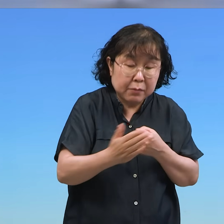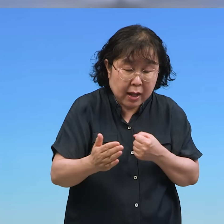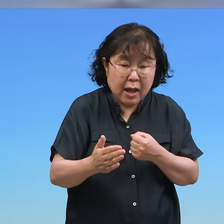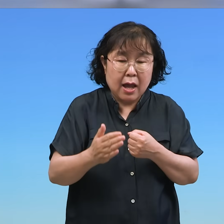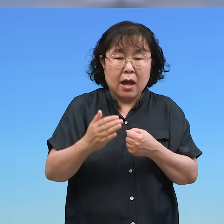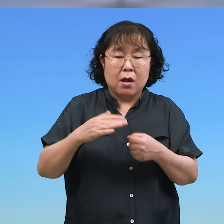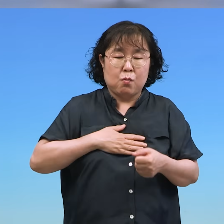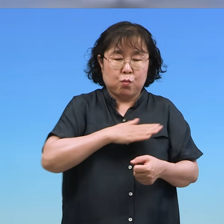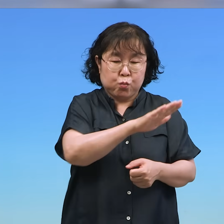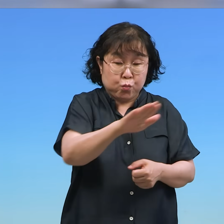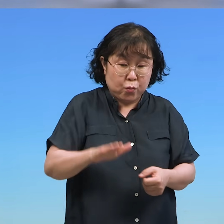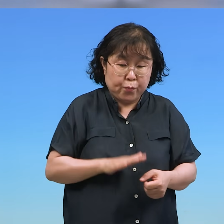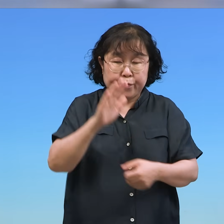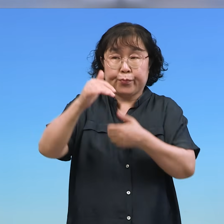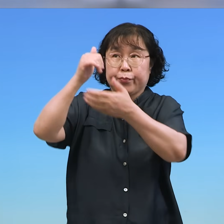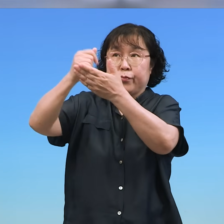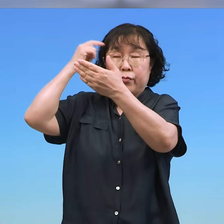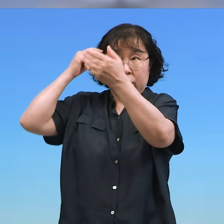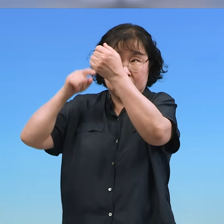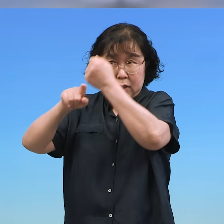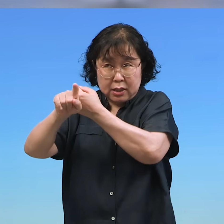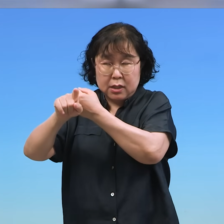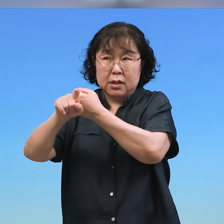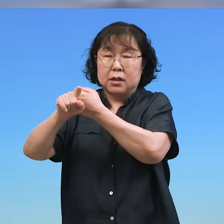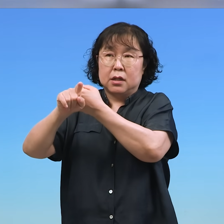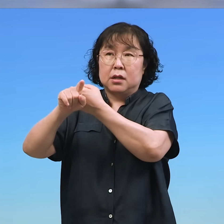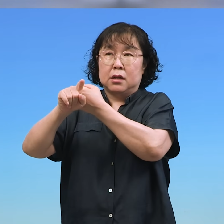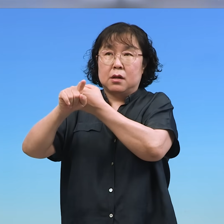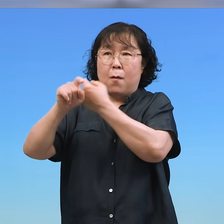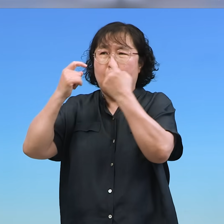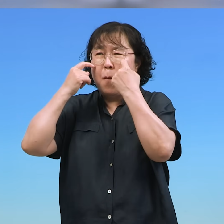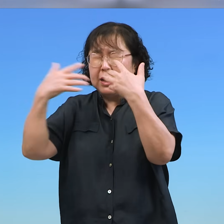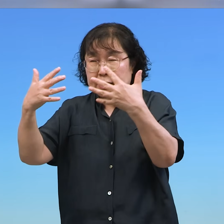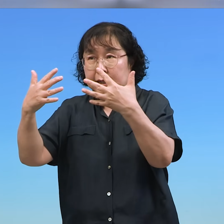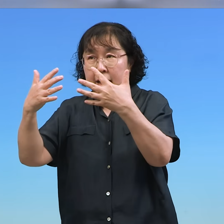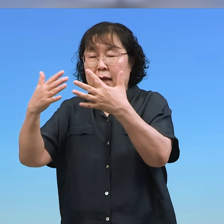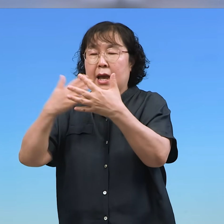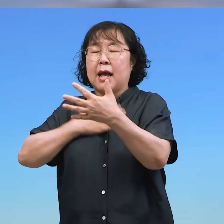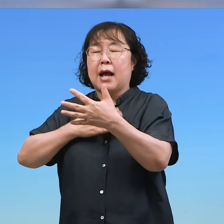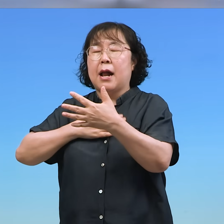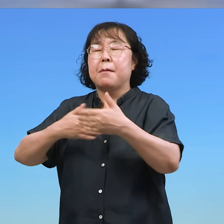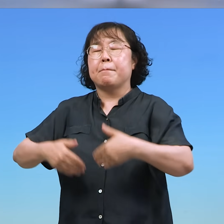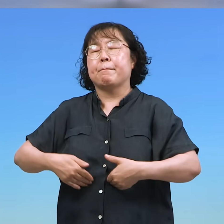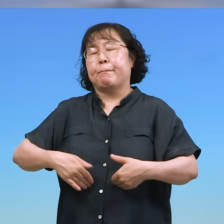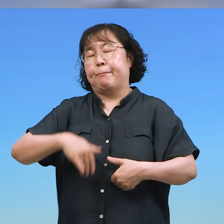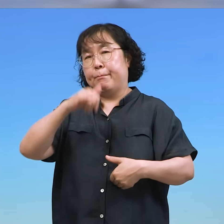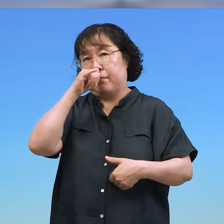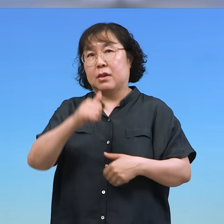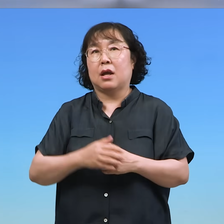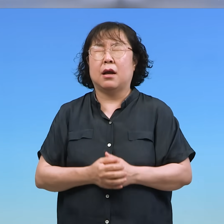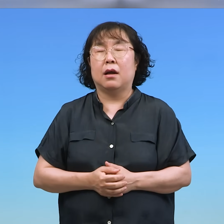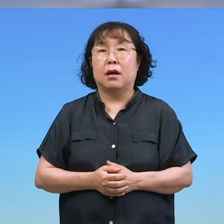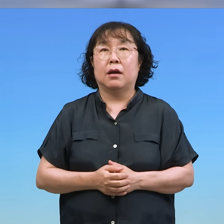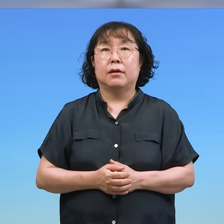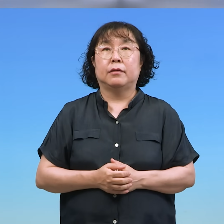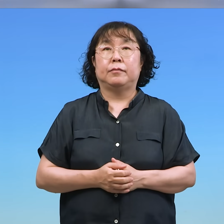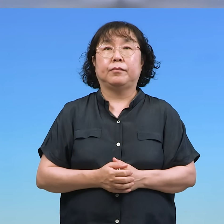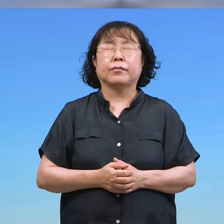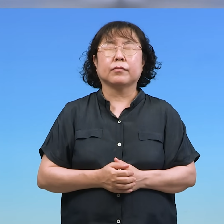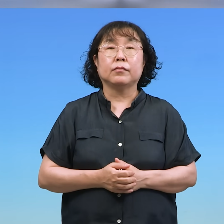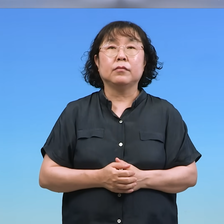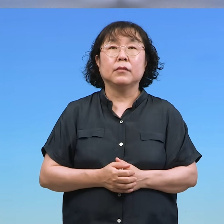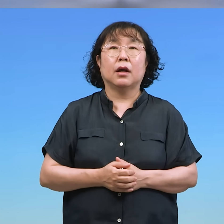자꾸 하나님의 뜻을 헤아려야 된다는 거예요. 그래서 여러분 이 말씀 묵상과 기도가 가진